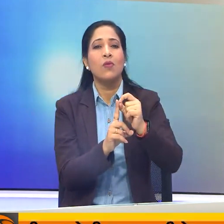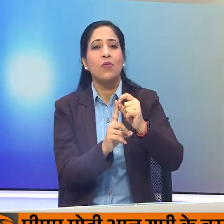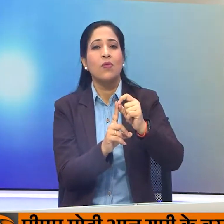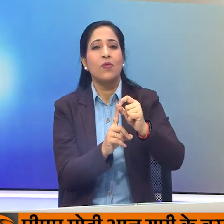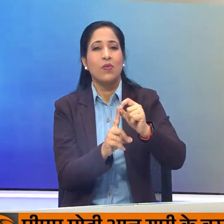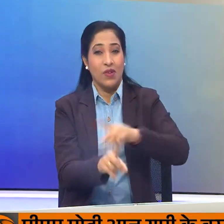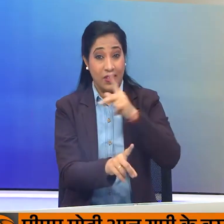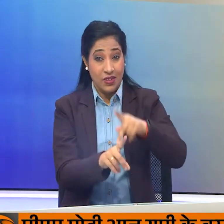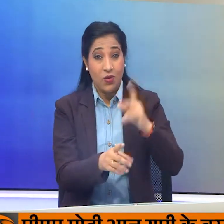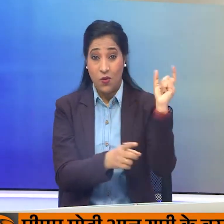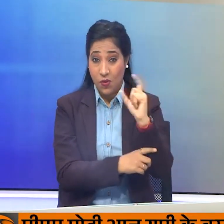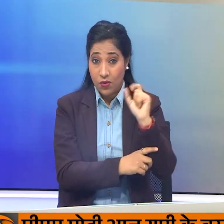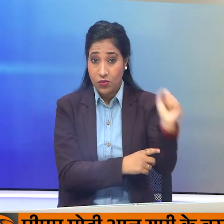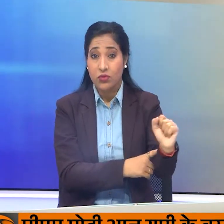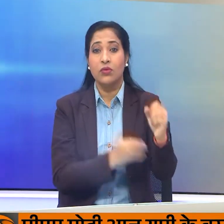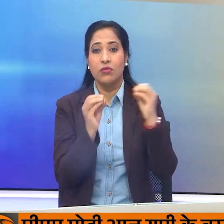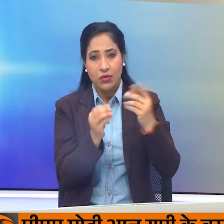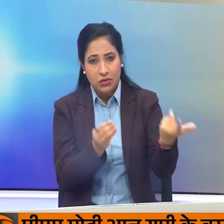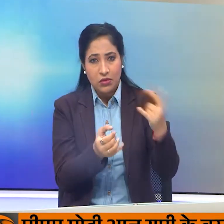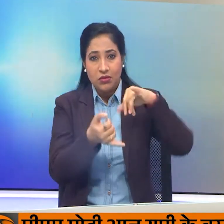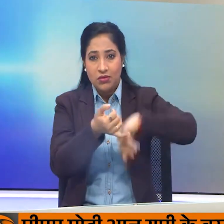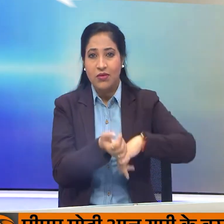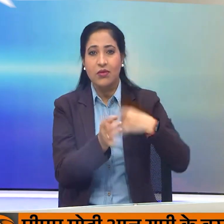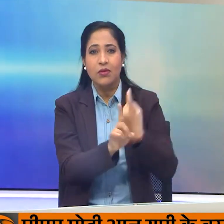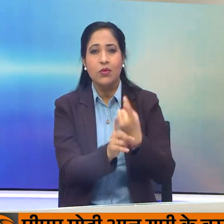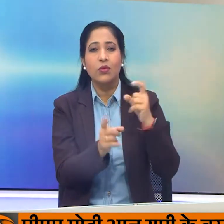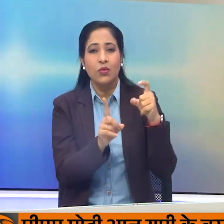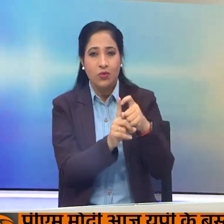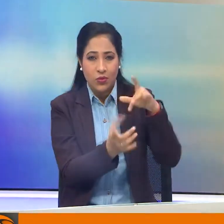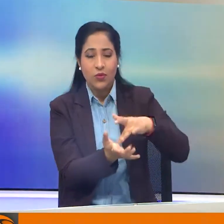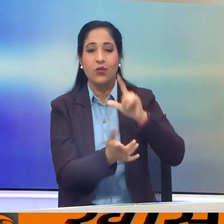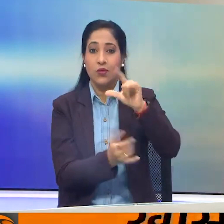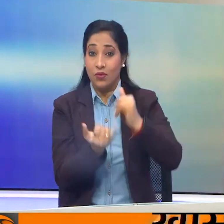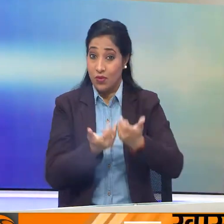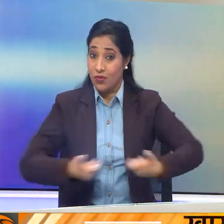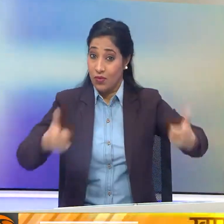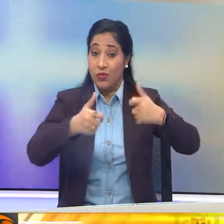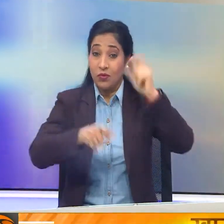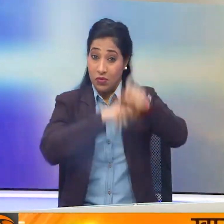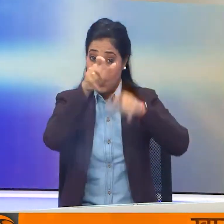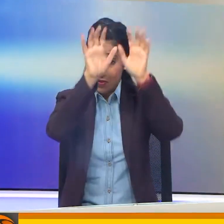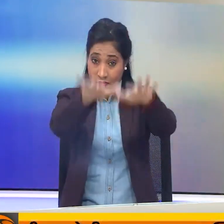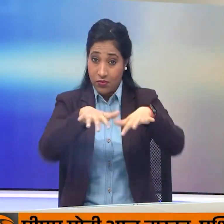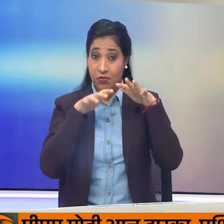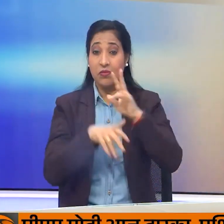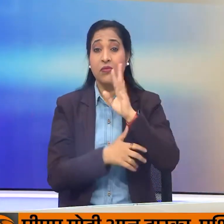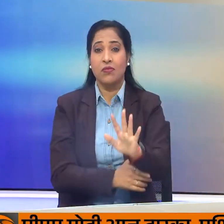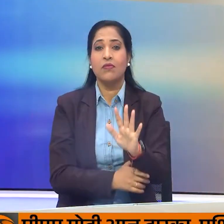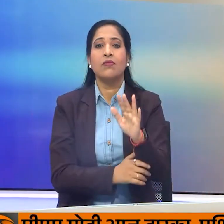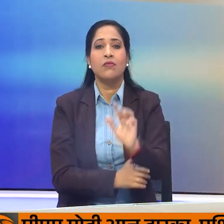में बस्ती संत कबीर नगर व डुमरियागंज लोकसभाओं की संयुक्त जनसभा को आज संबोधित